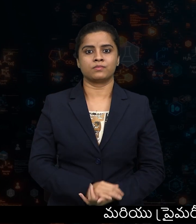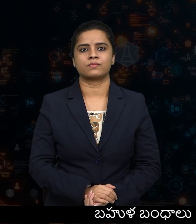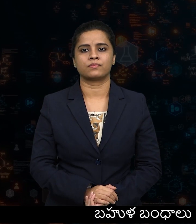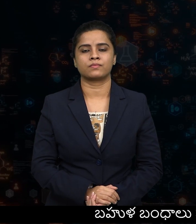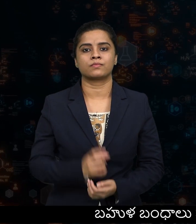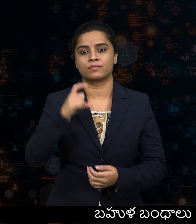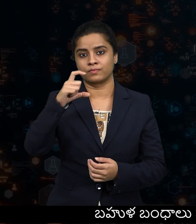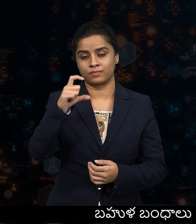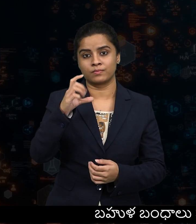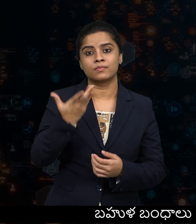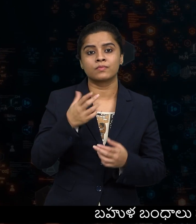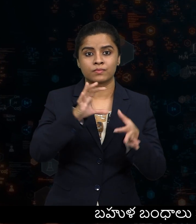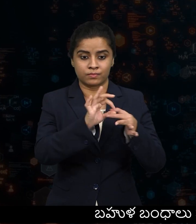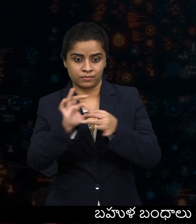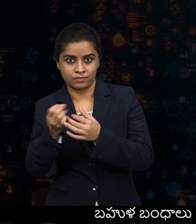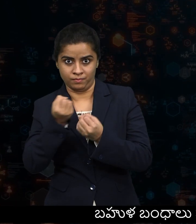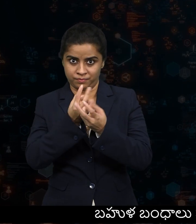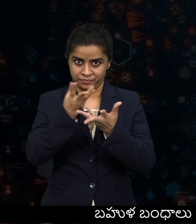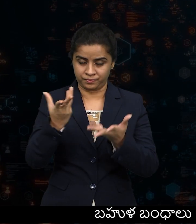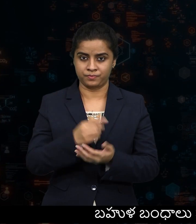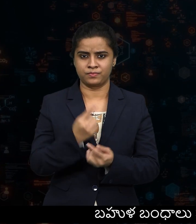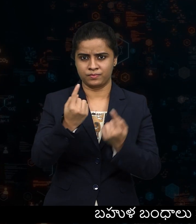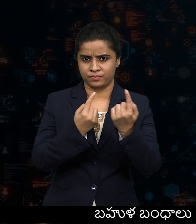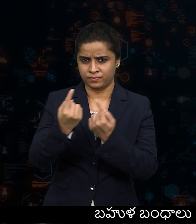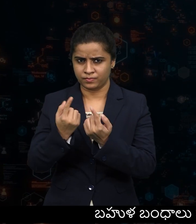బహుళ బంధాలు సాధ్యమైనంత తక్కువ లోకాంట్